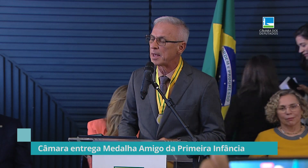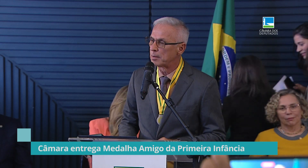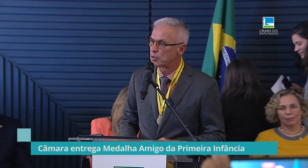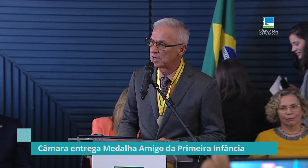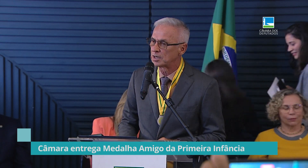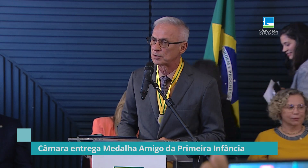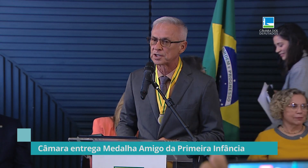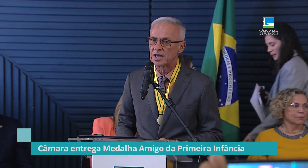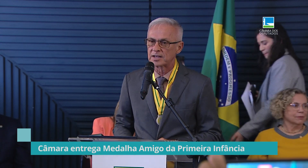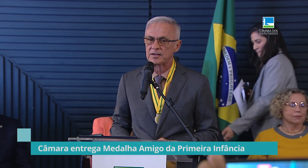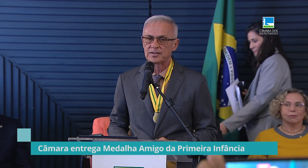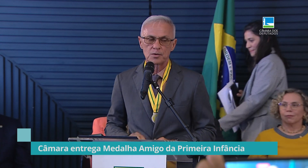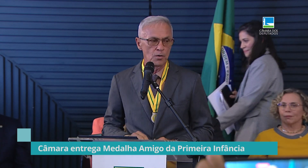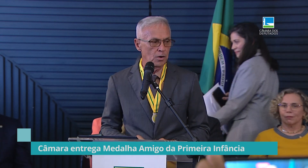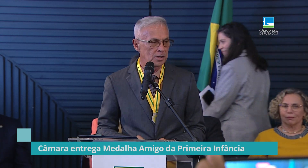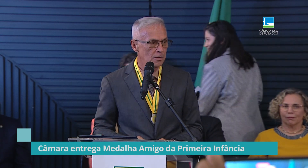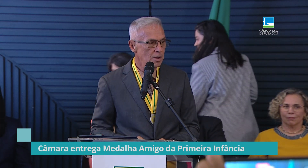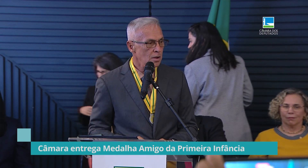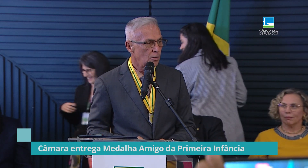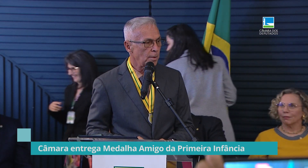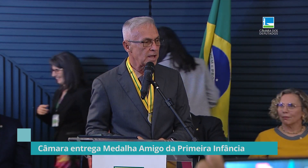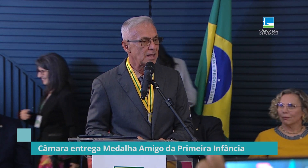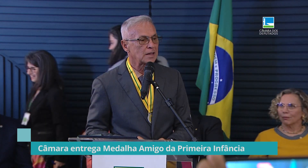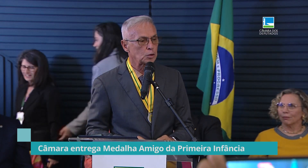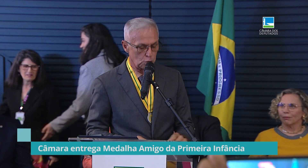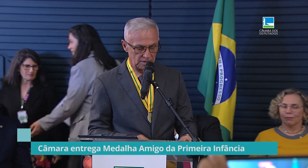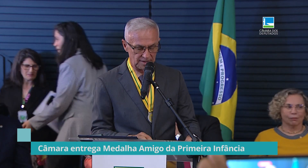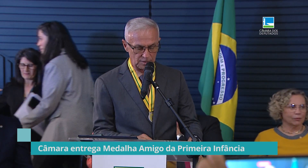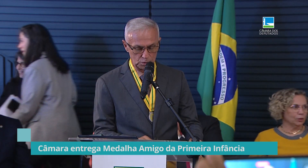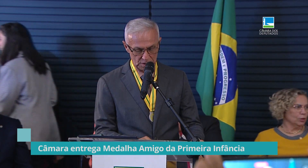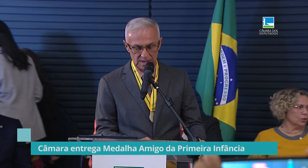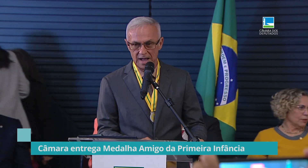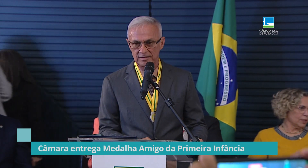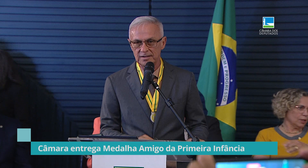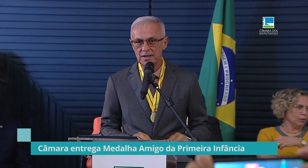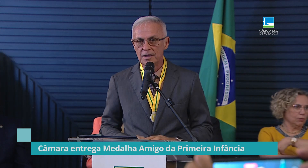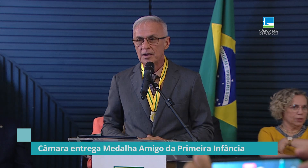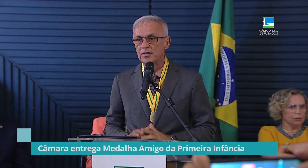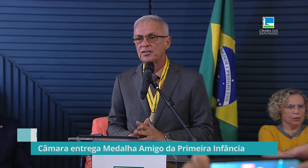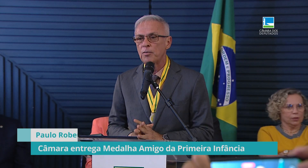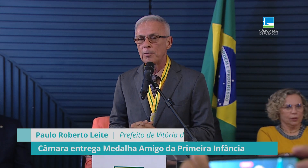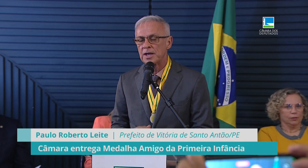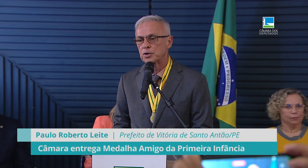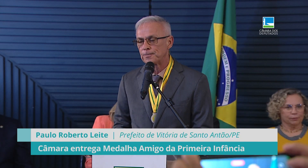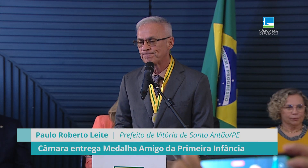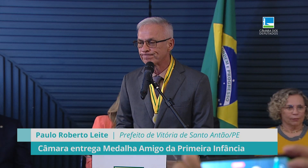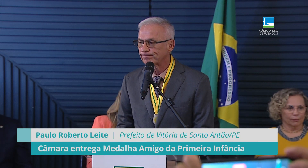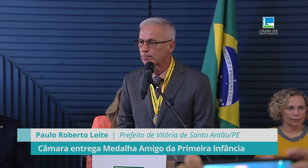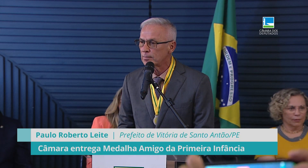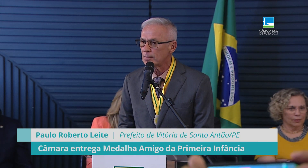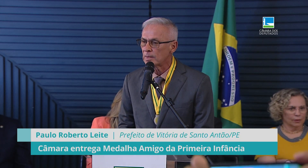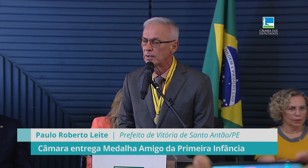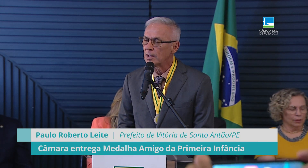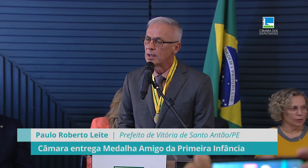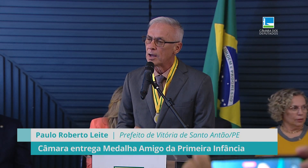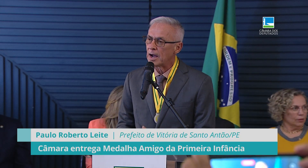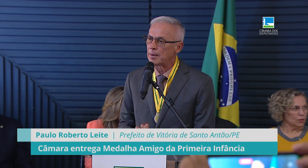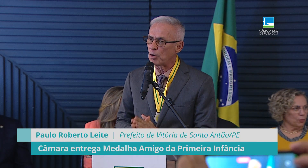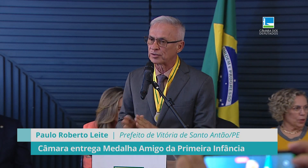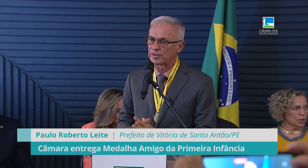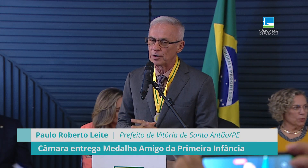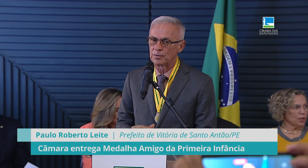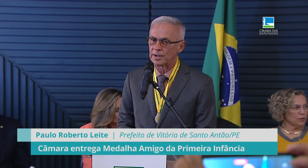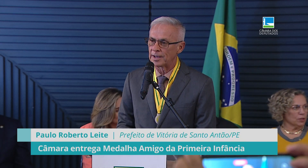Vitória de Santo Antão, no Pernambuco, Paulo Roberto Leite, que agradeceu a homenagem. Nesse momento,